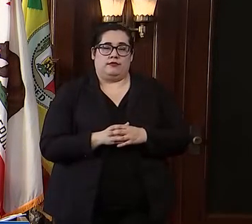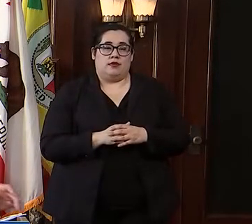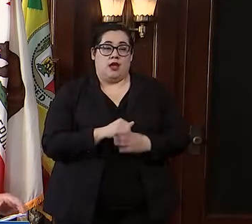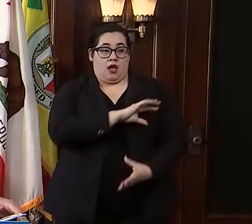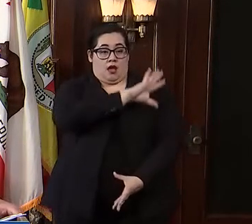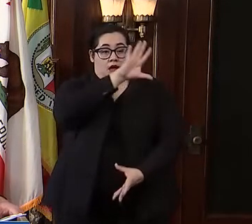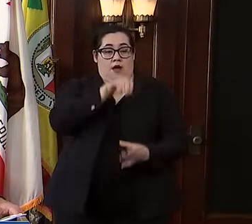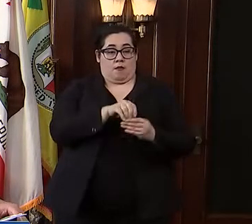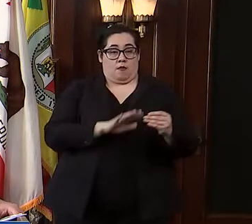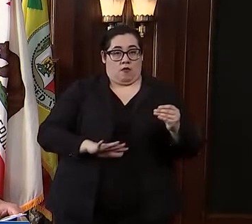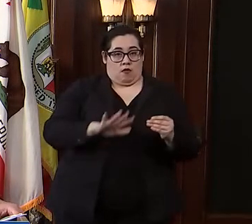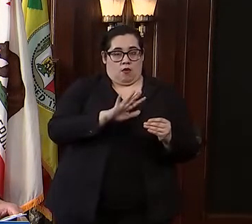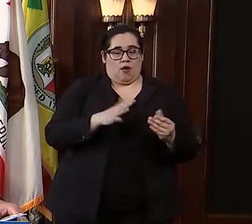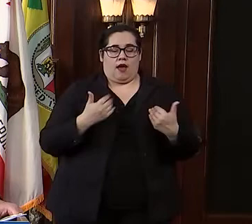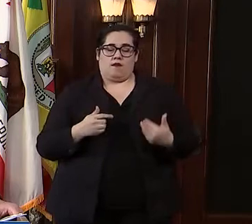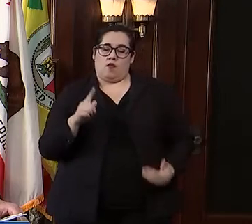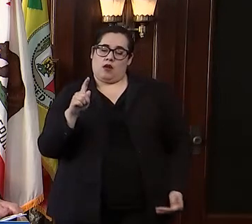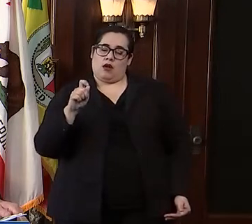Entre ellas,